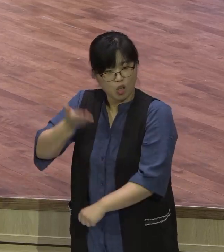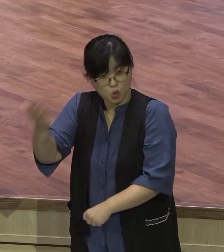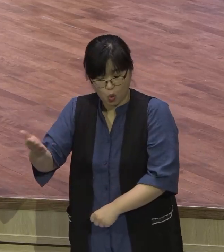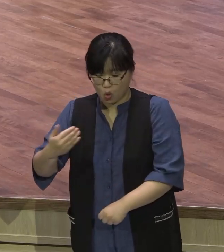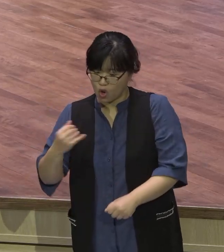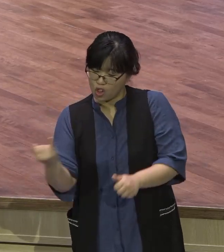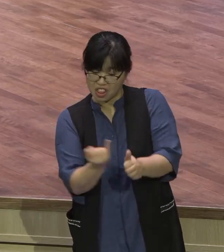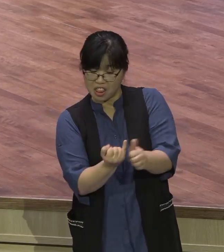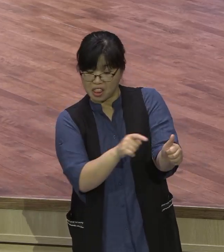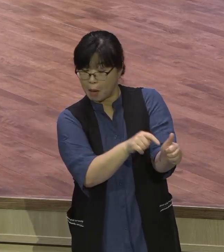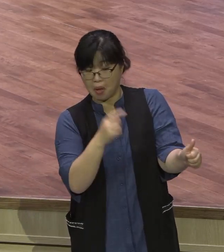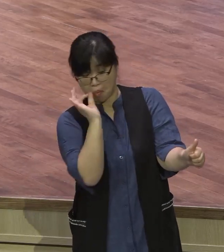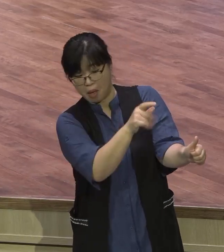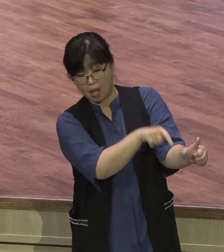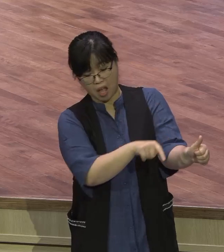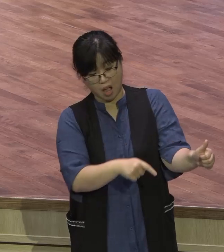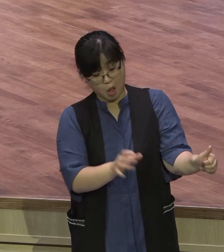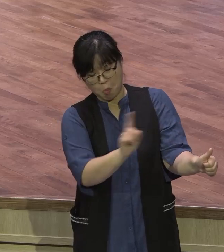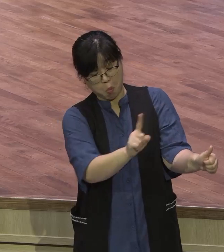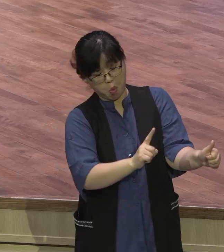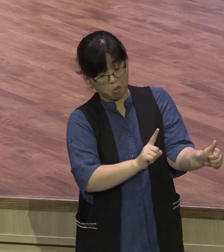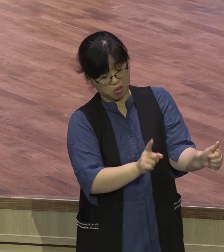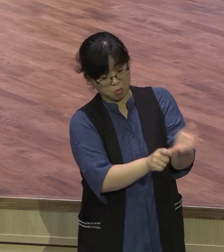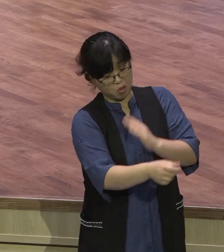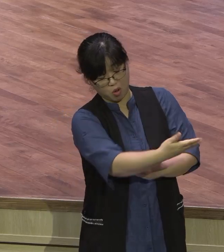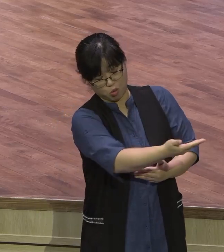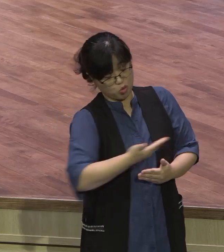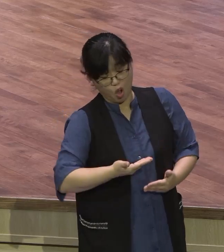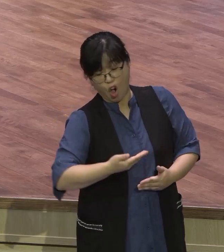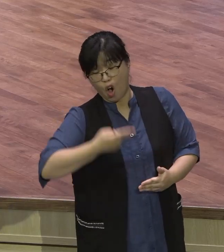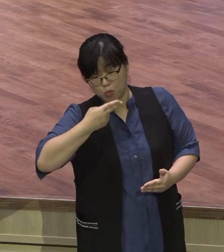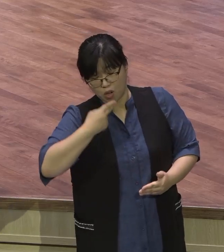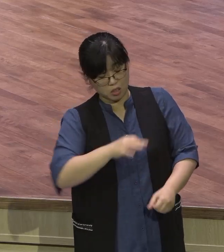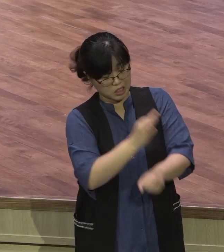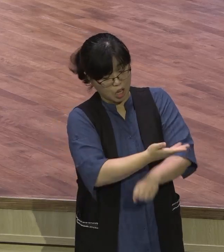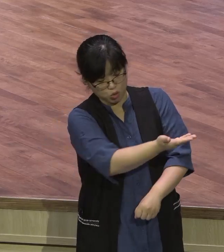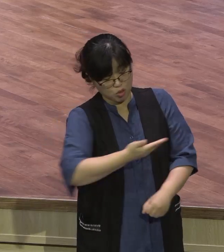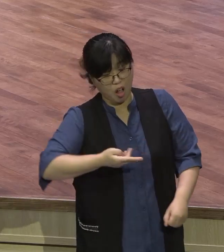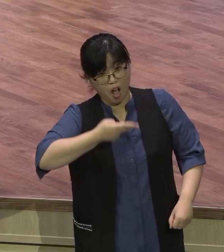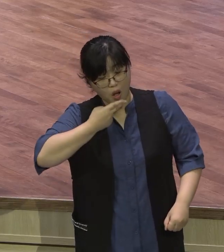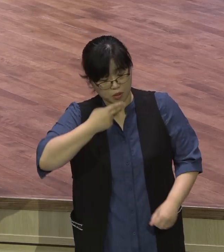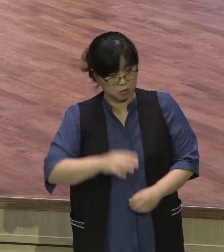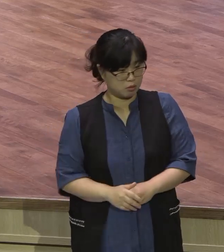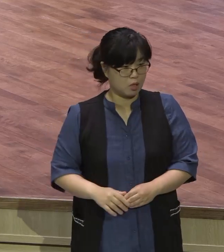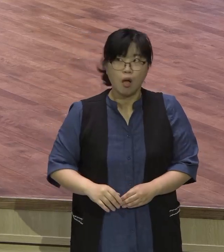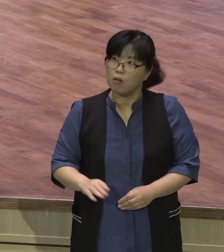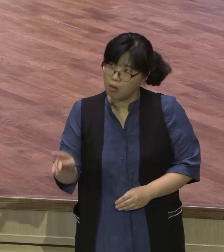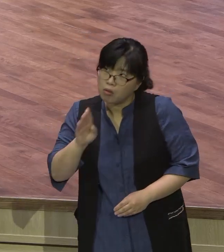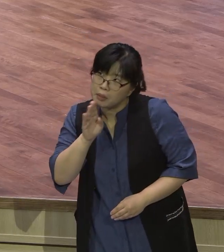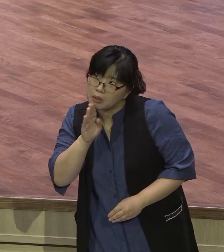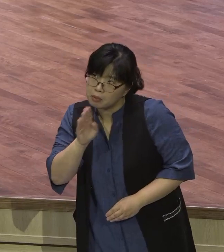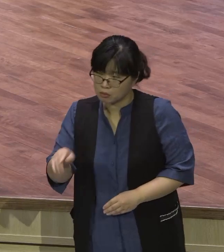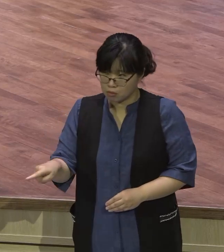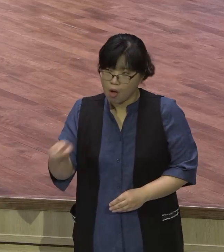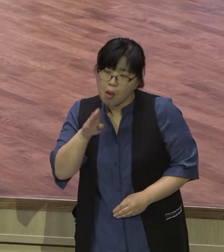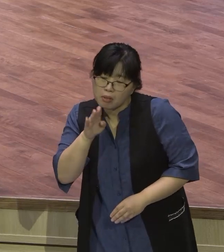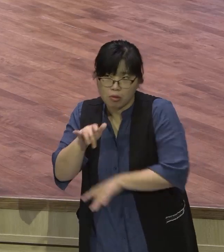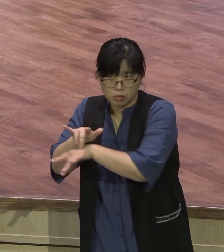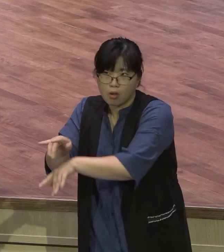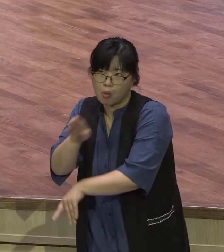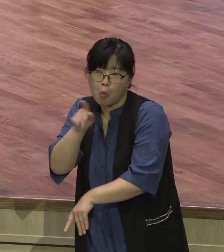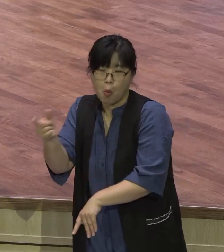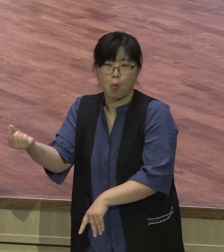잡아가지고 그냥 갑자기 막 발작을 하니까 놀부가 놀래가지고 이 죽이려 이래가지고 막 그냥 다